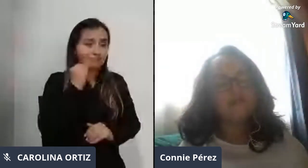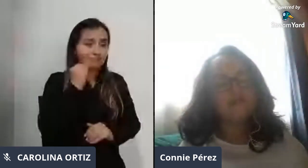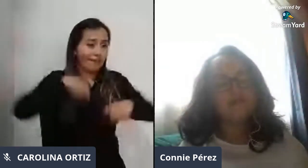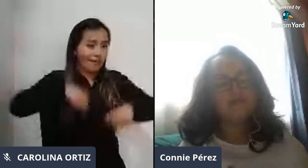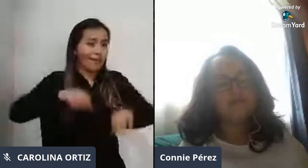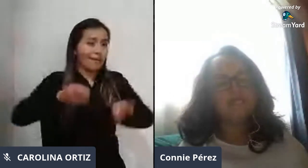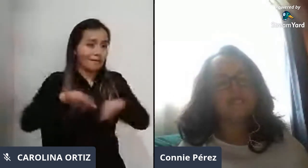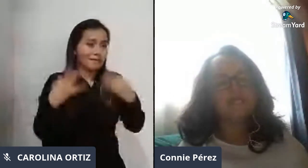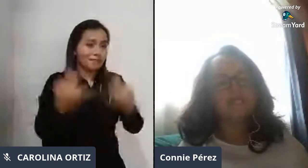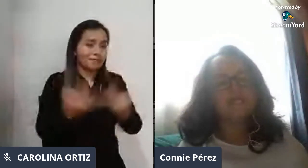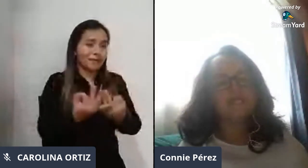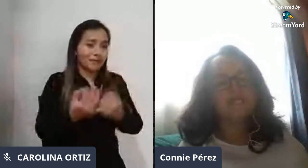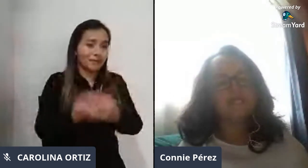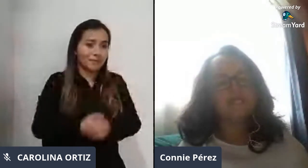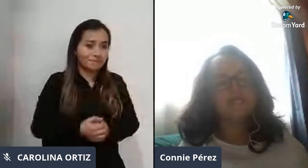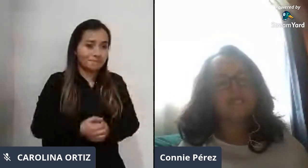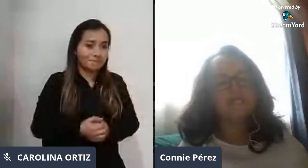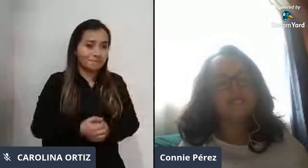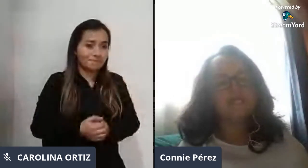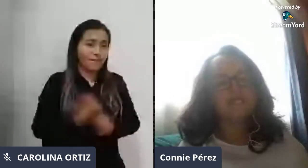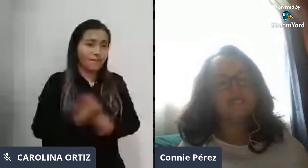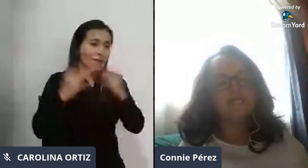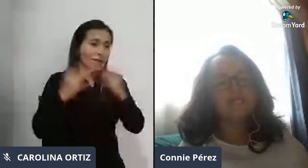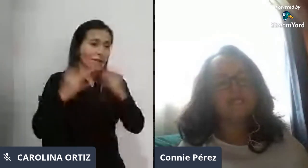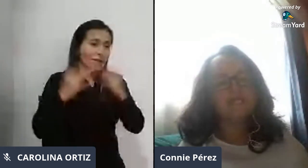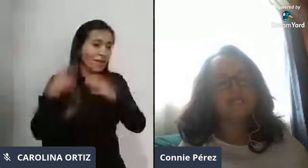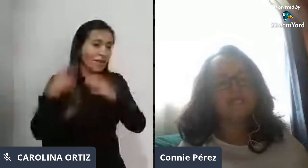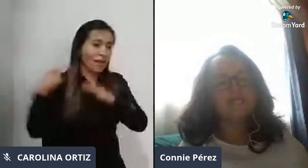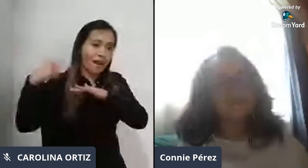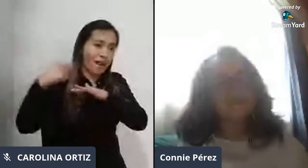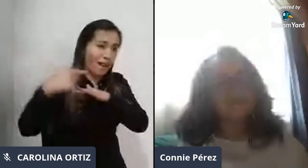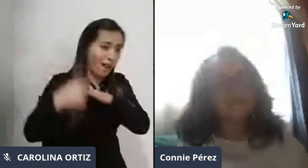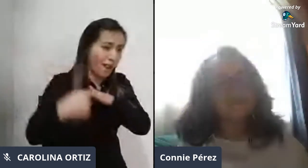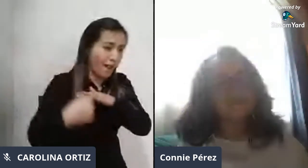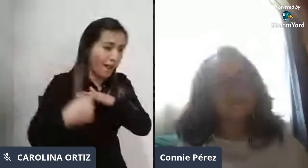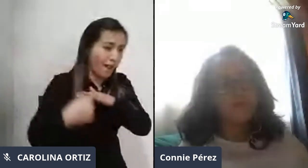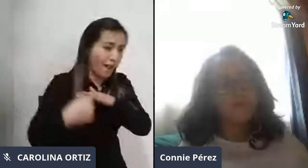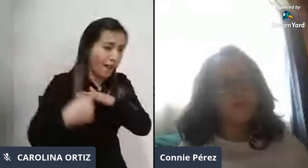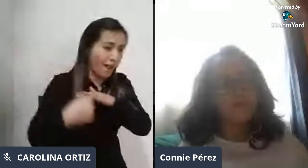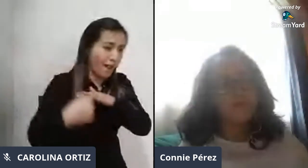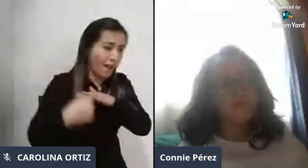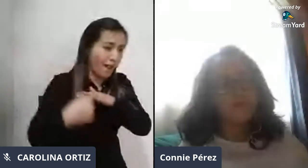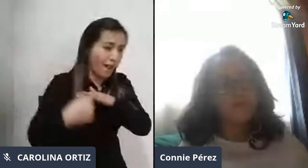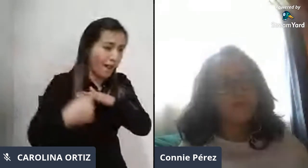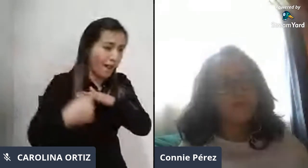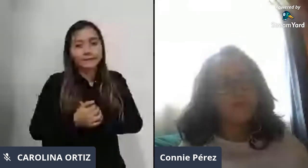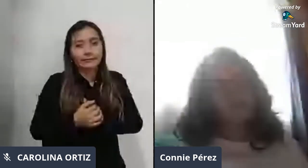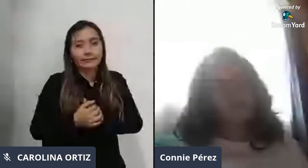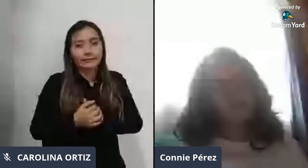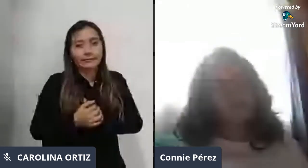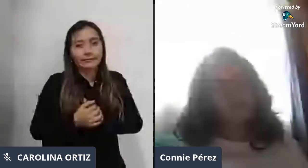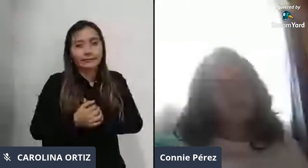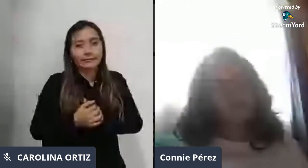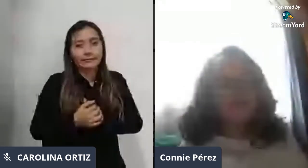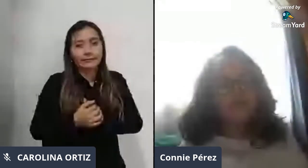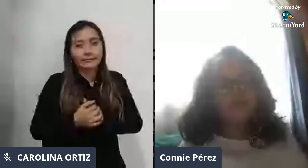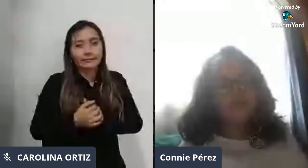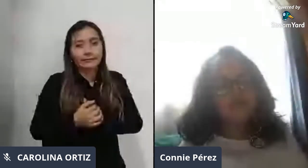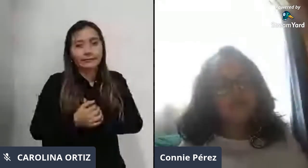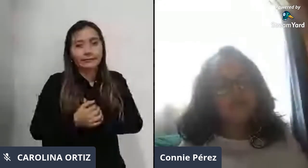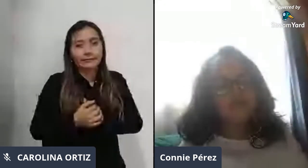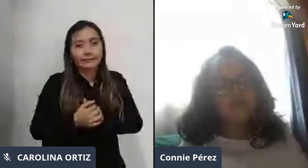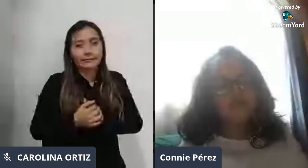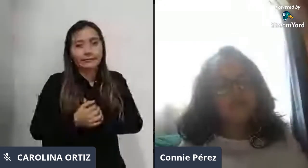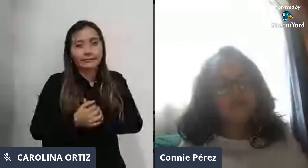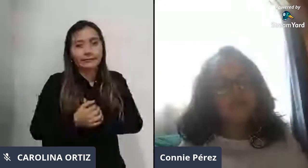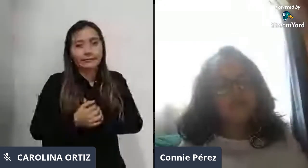Familias tradicionales, también con un montón de experiencia, de conflicto